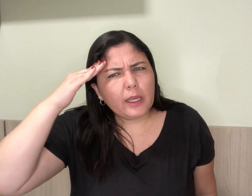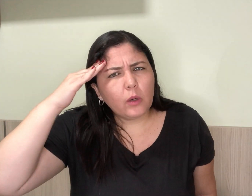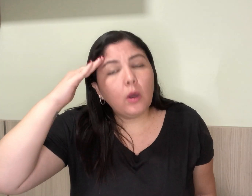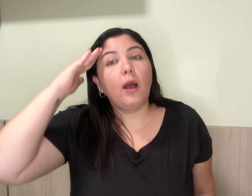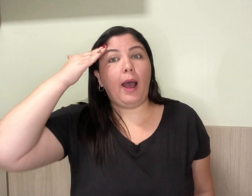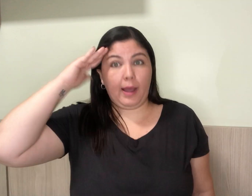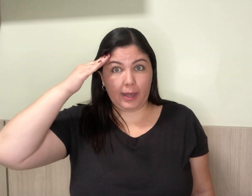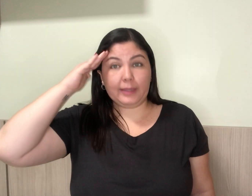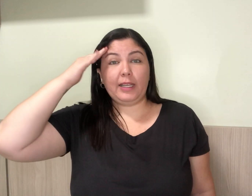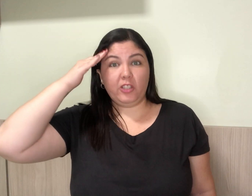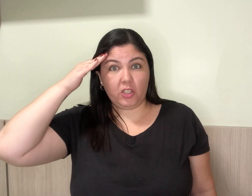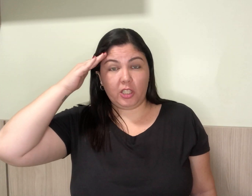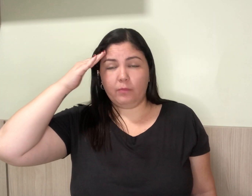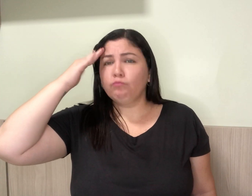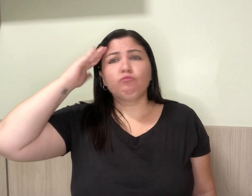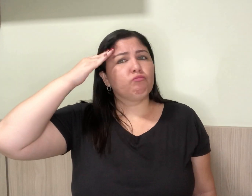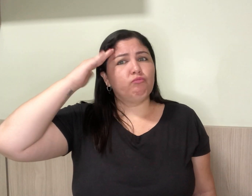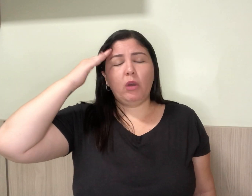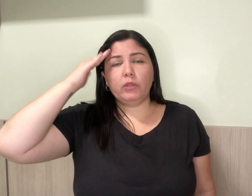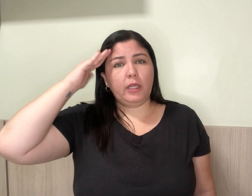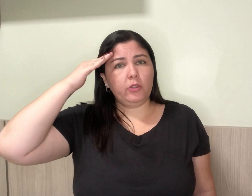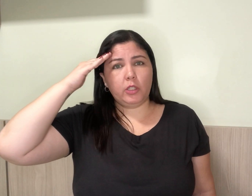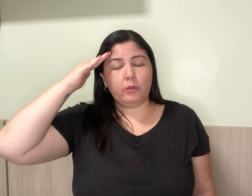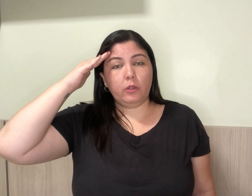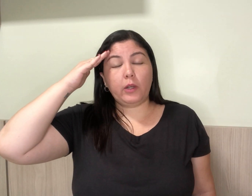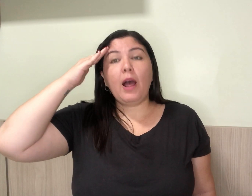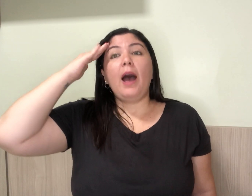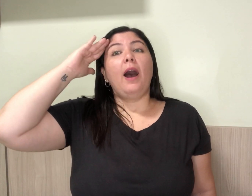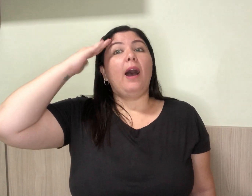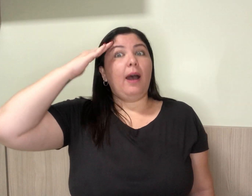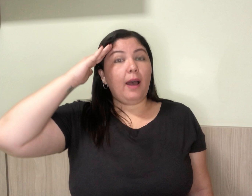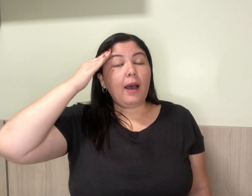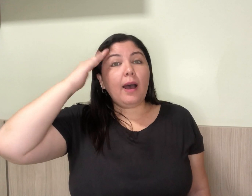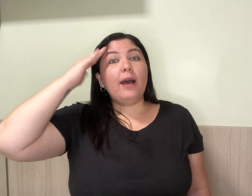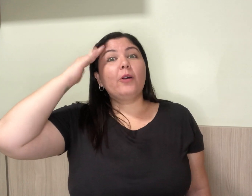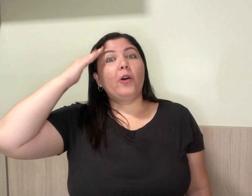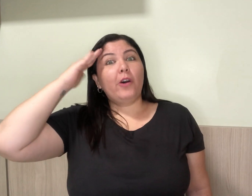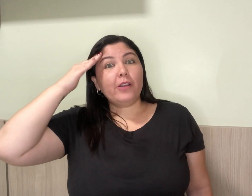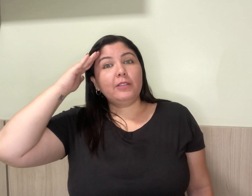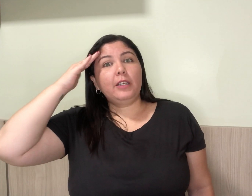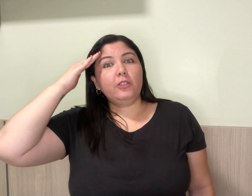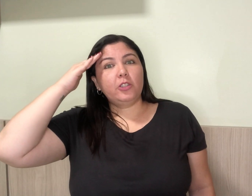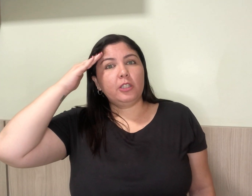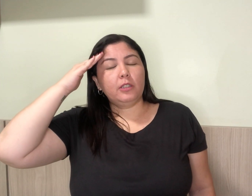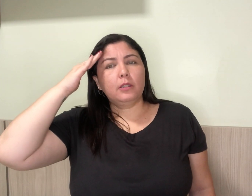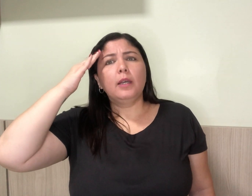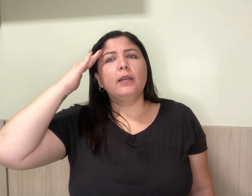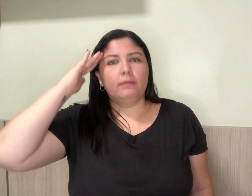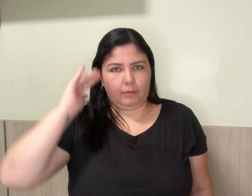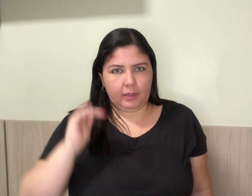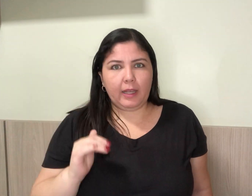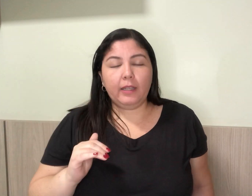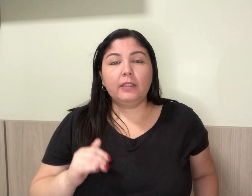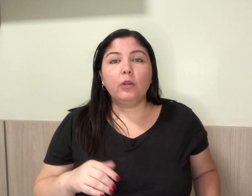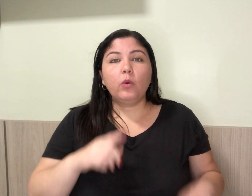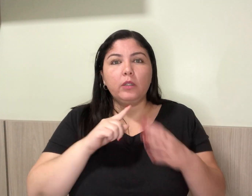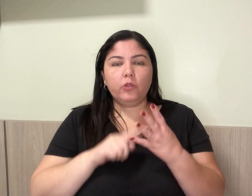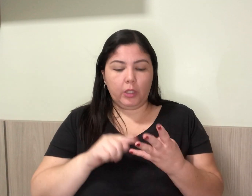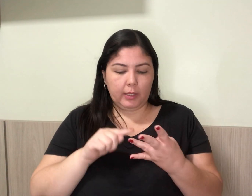entendeu? Ah, entendi. Não entendi. Eu falo, agora eu entendi. Né? Então, quando eu utilizo